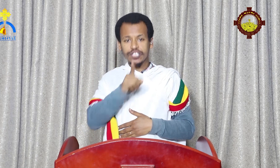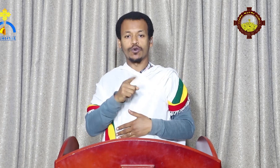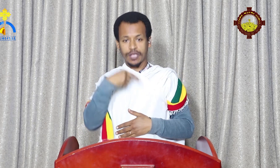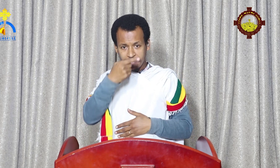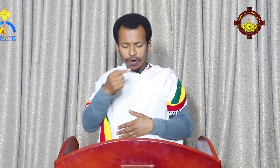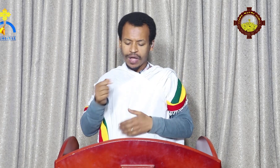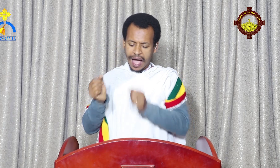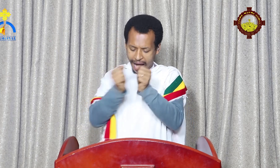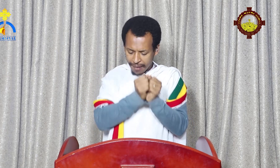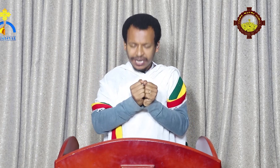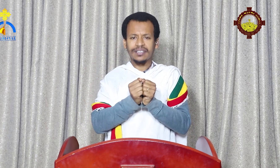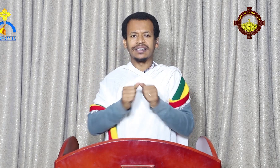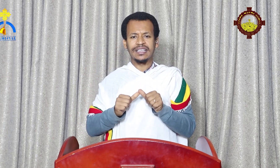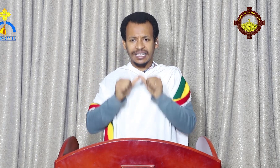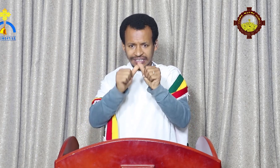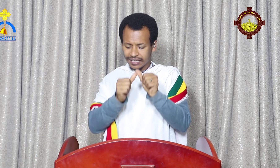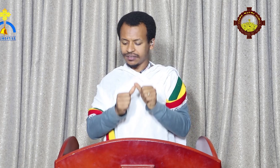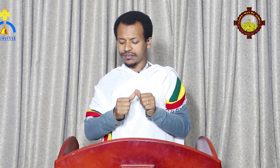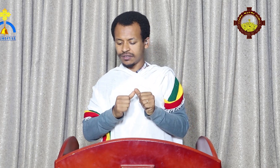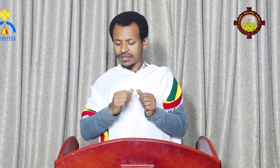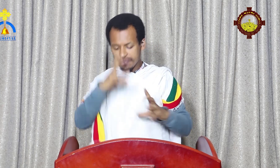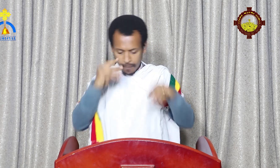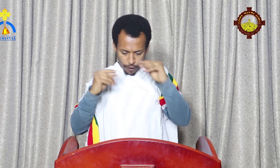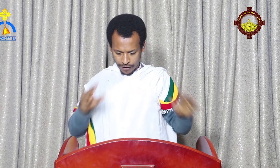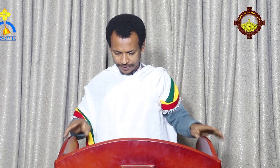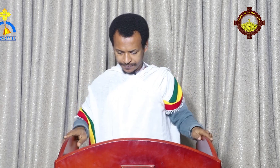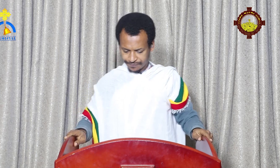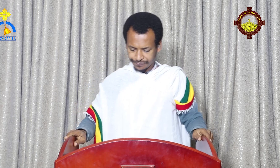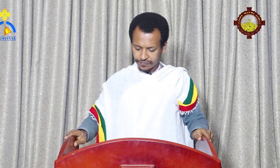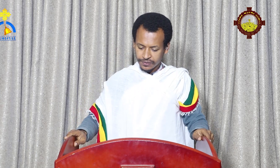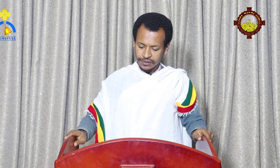ነው የሚለው አብረን ቀጥለን እንማማራለን።